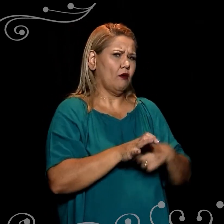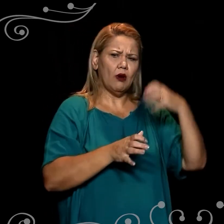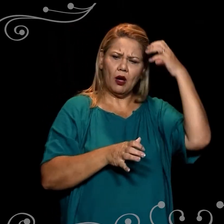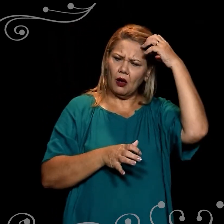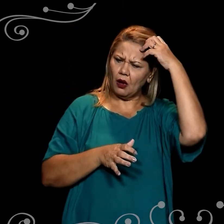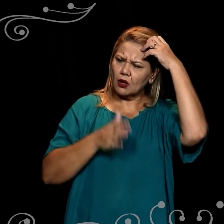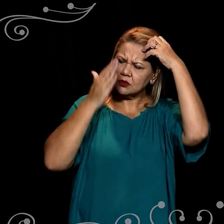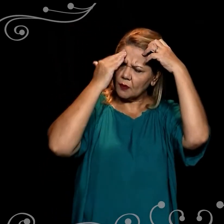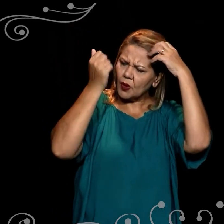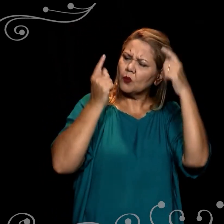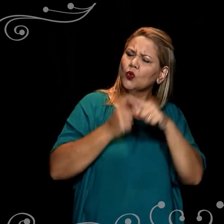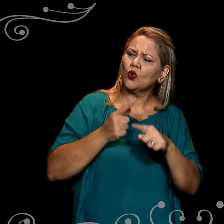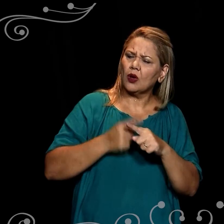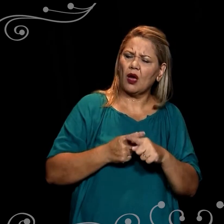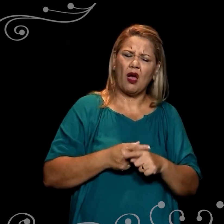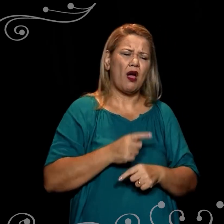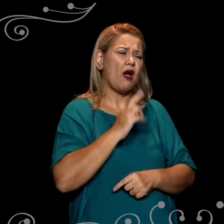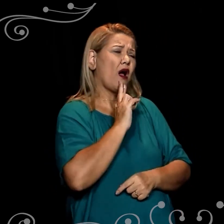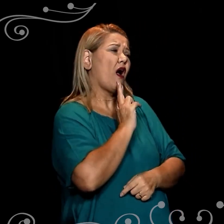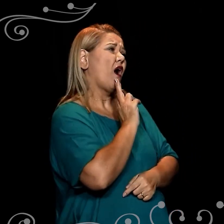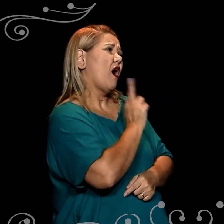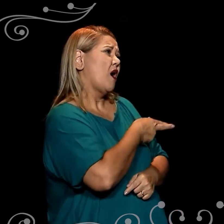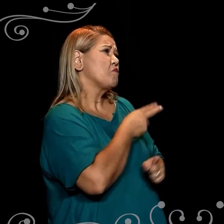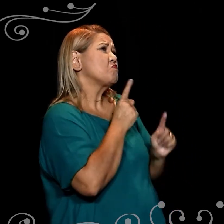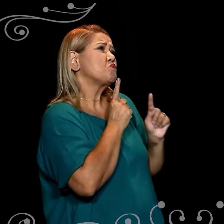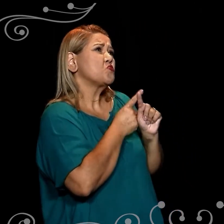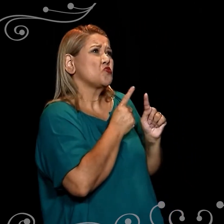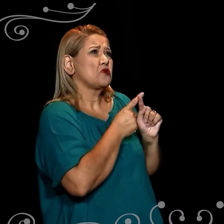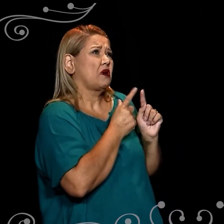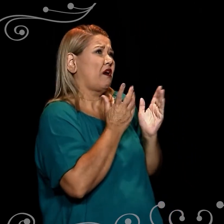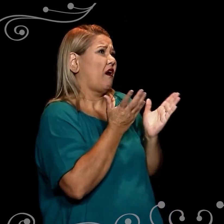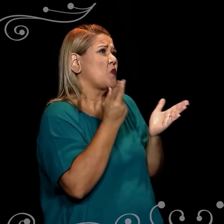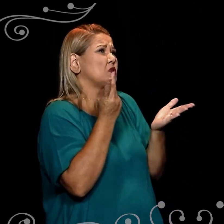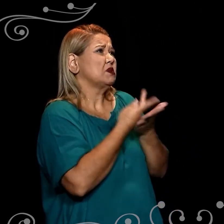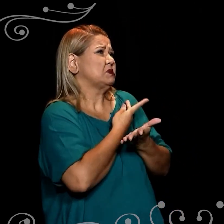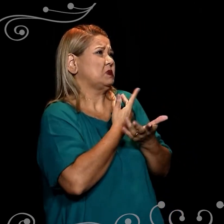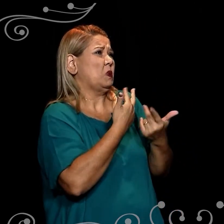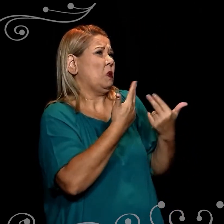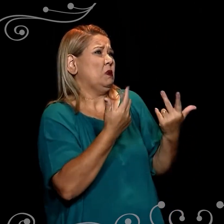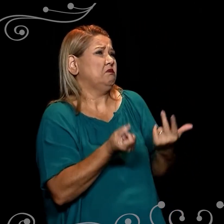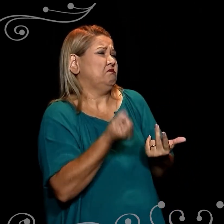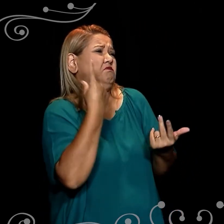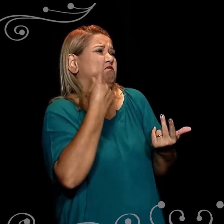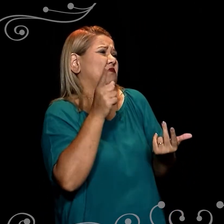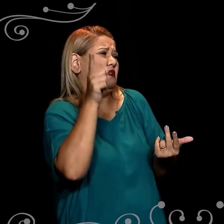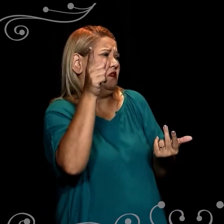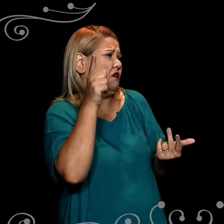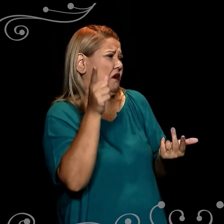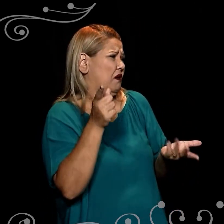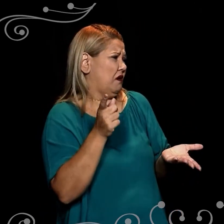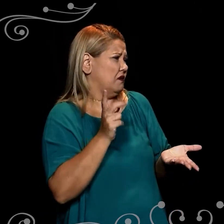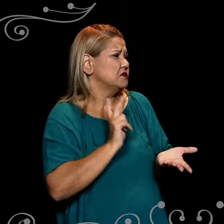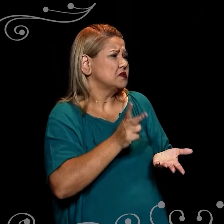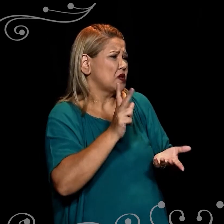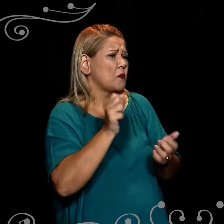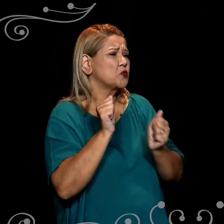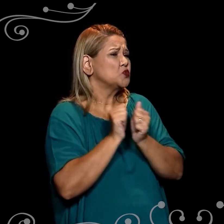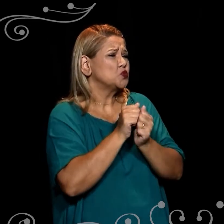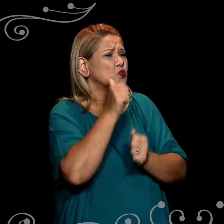e o garoto respondeu que aconteciam coisas muito estranhas sempre que ele ia para o campo com a dama